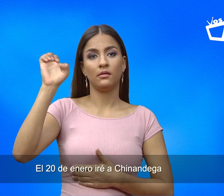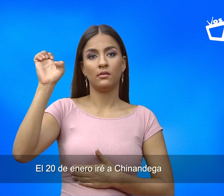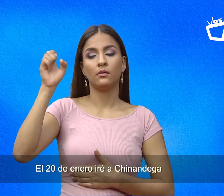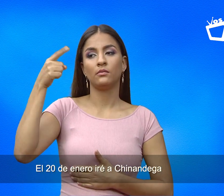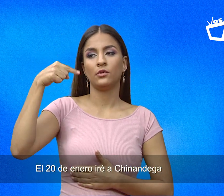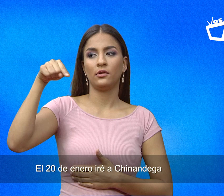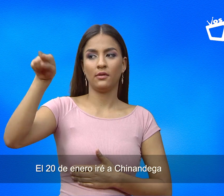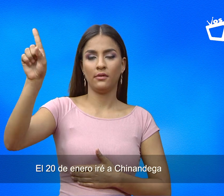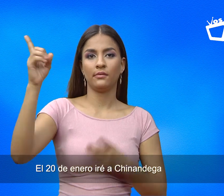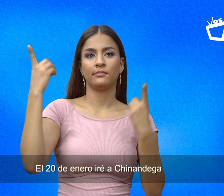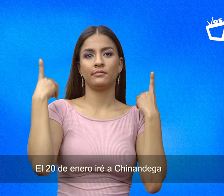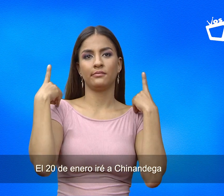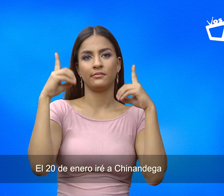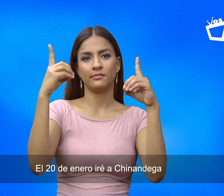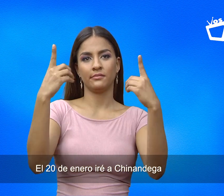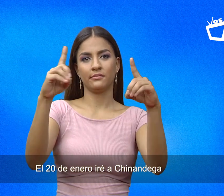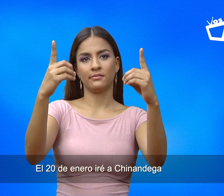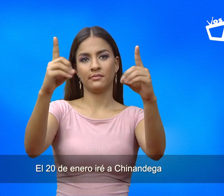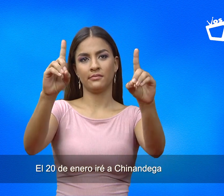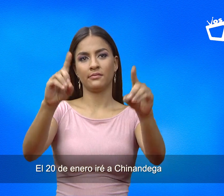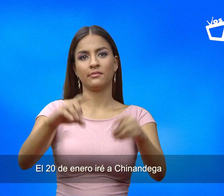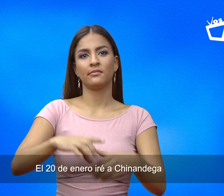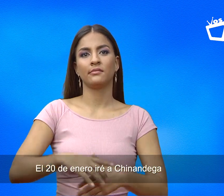el 20 de enero y chinandega